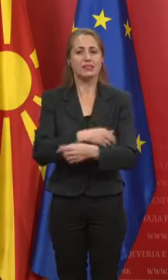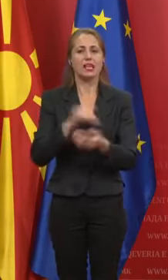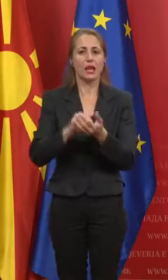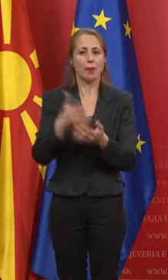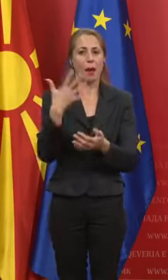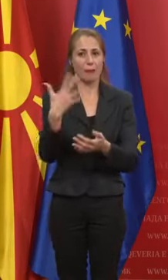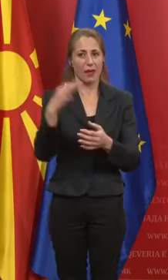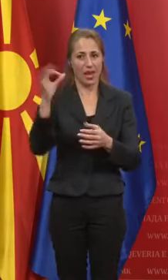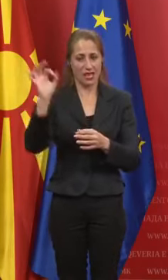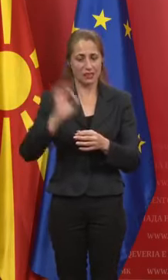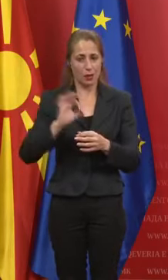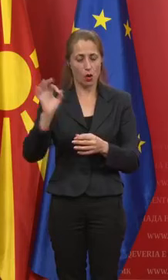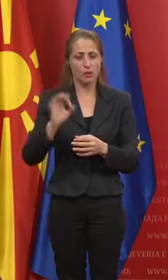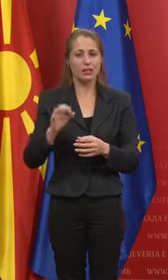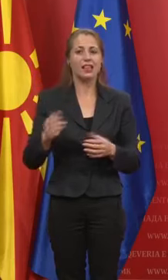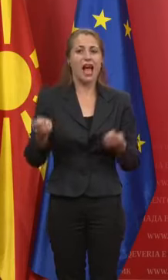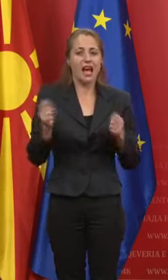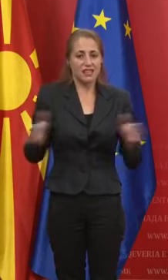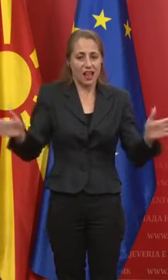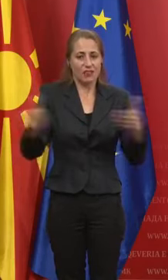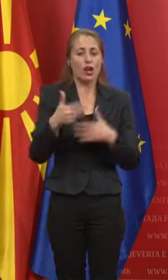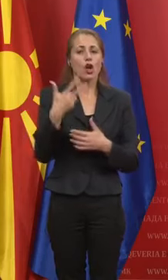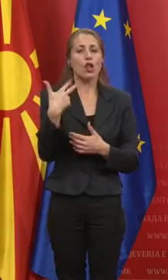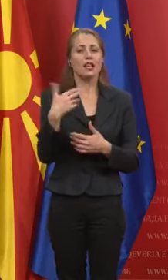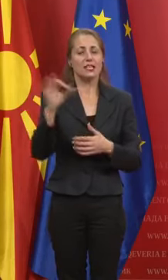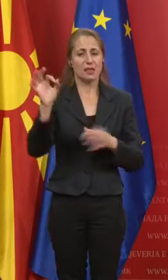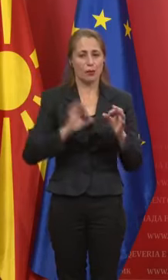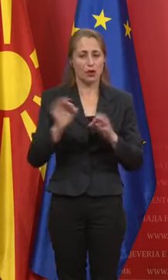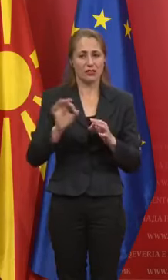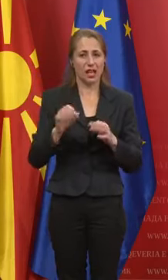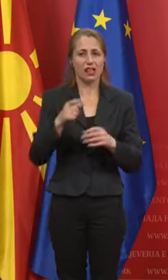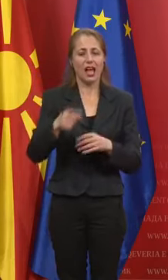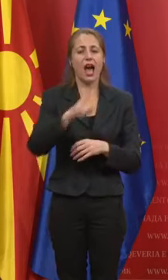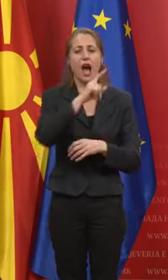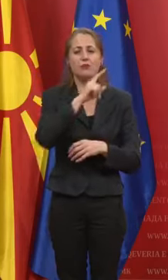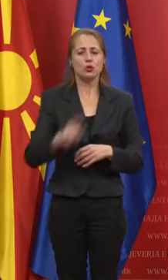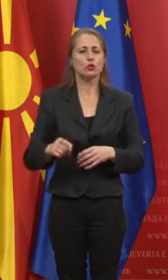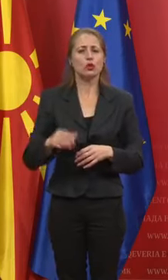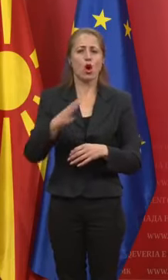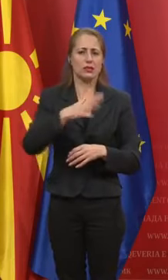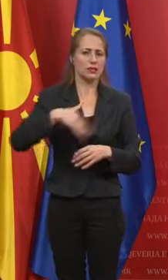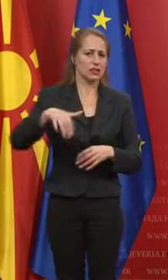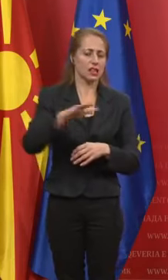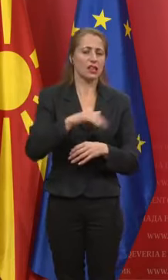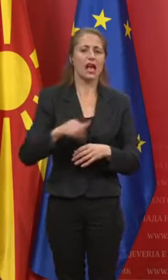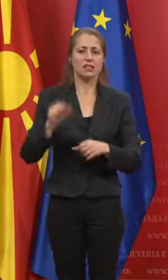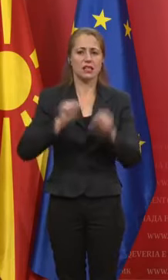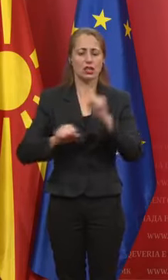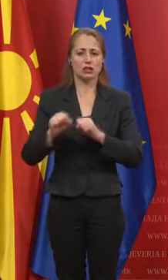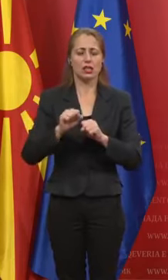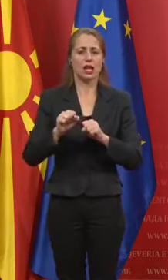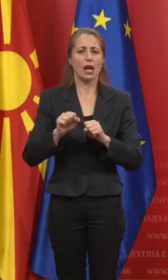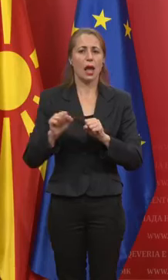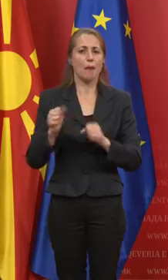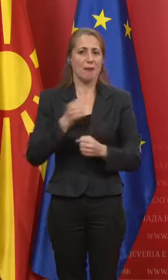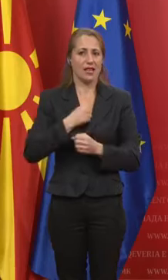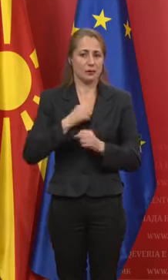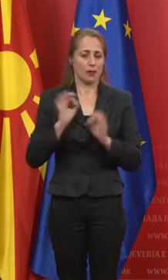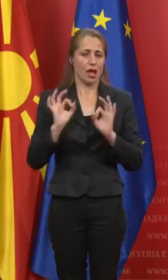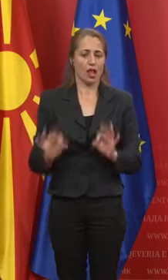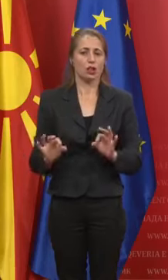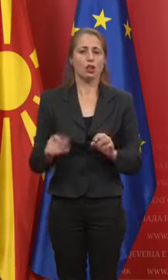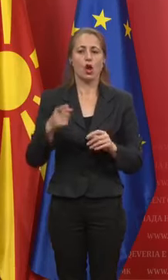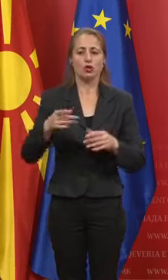на затворено 30%. И на тој начин апсолутно се сите заштитени и безбедни со носењето маски и седење на